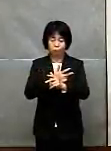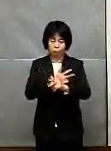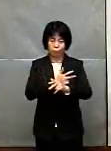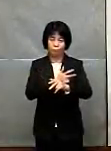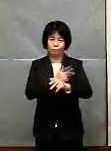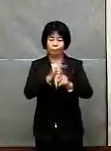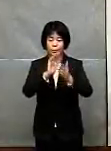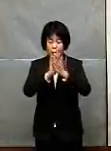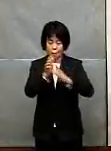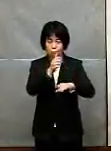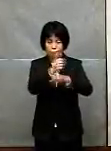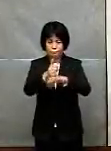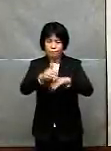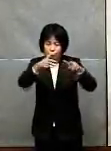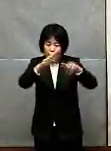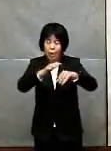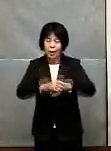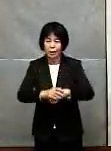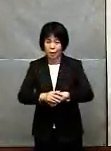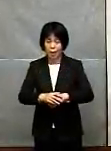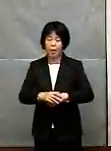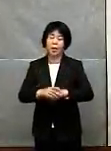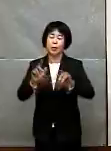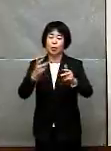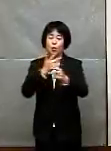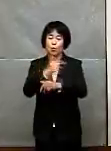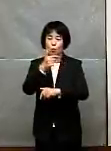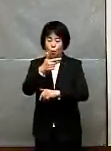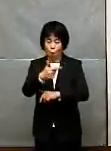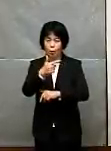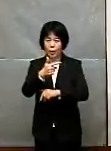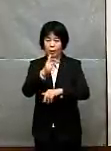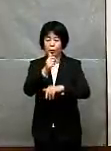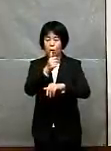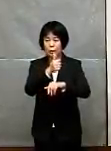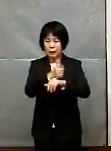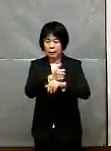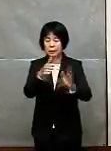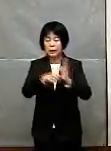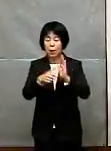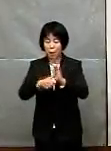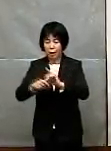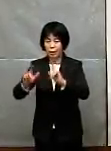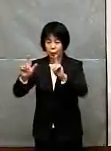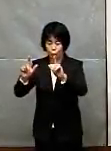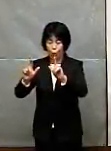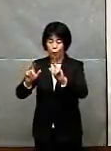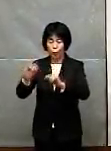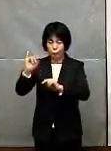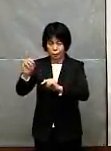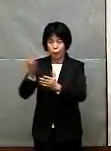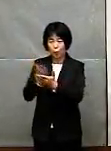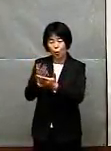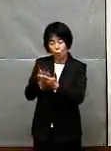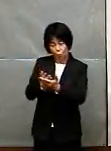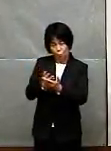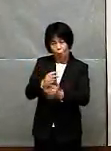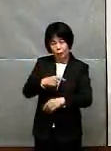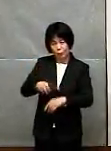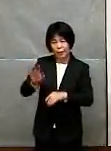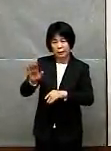びかけまして、東北6県の知事名で、小池東京都知事に要望を行ってまいりました